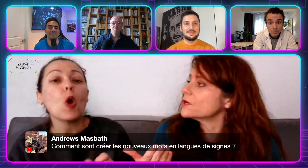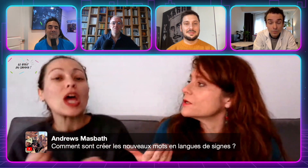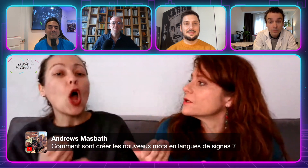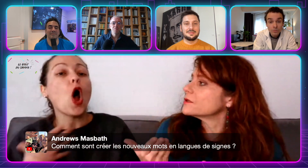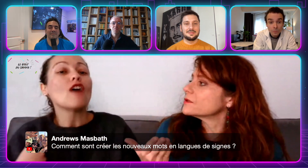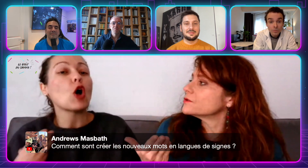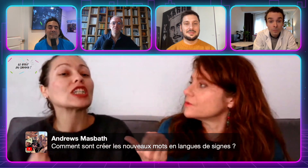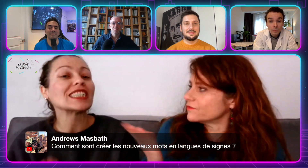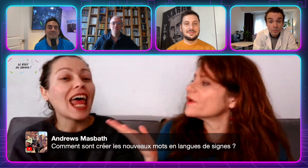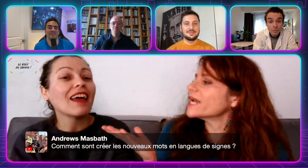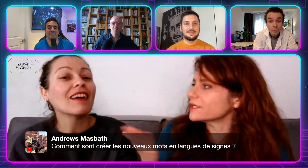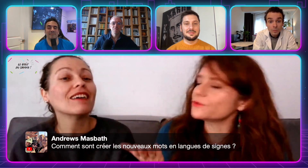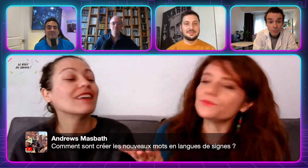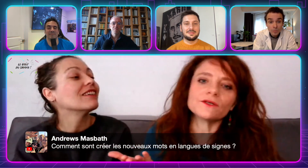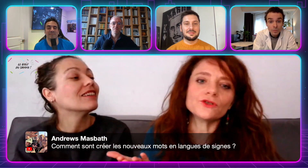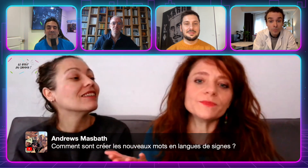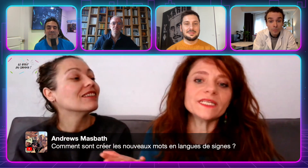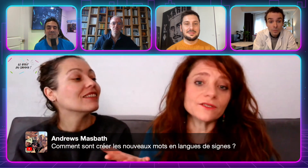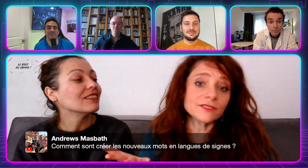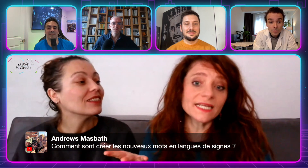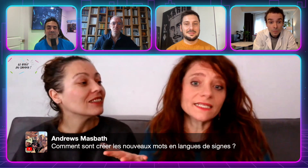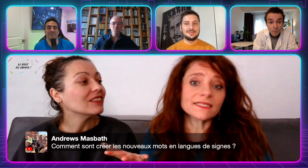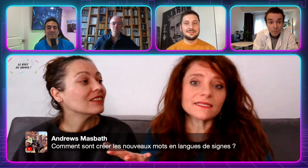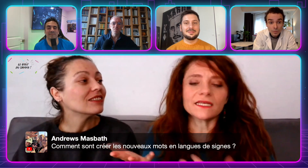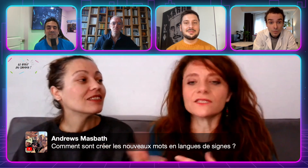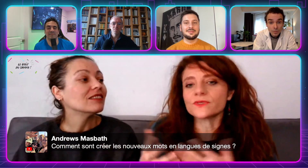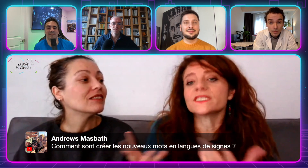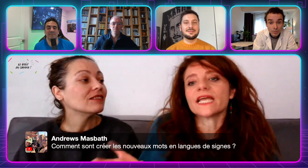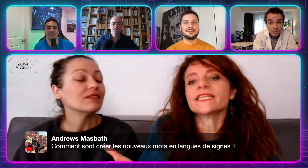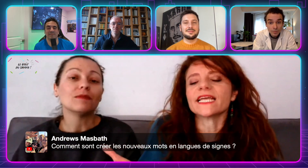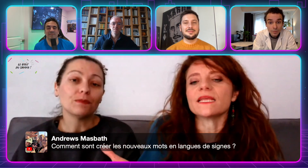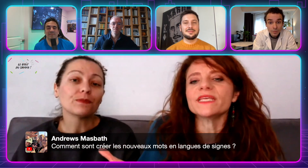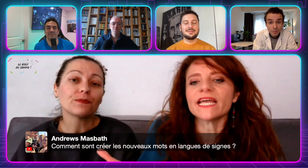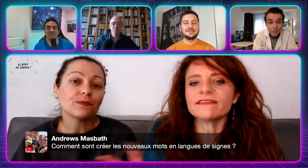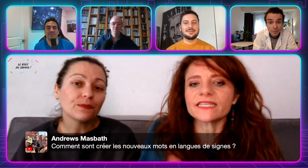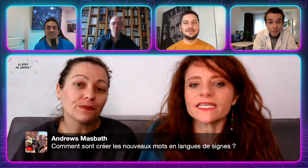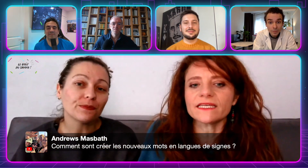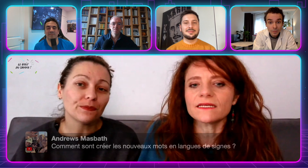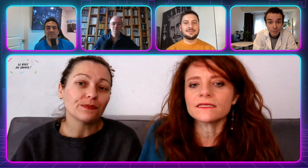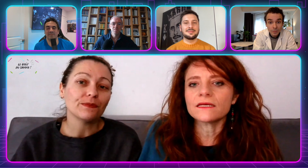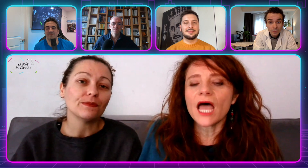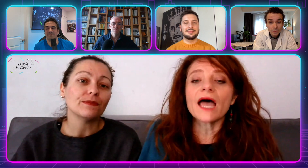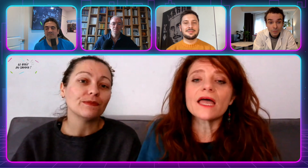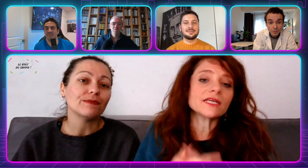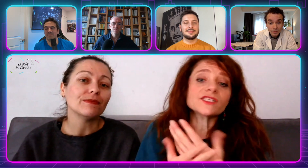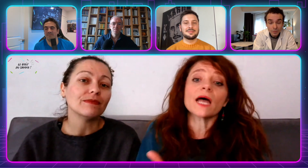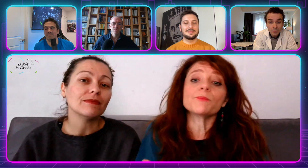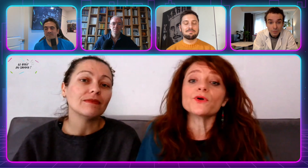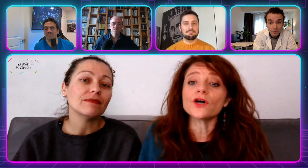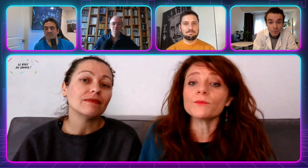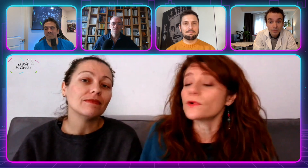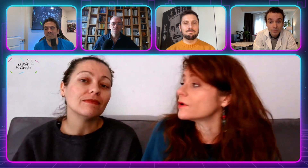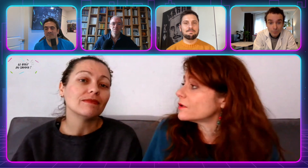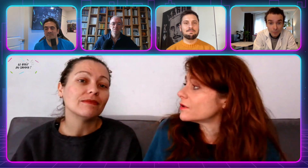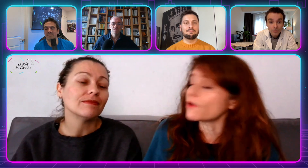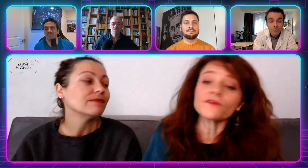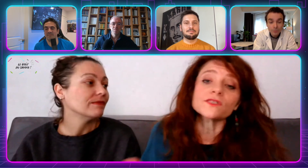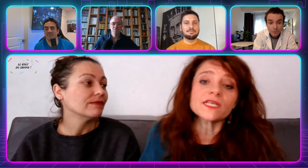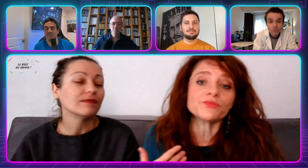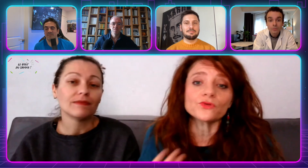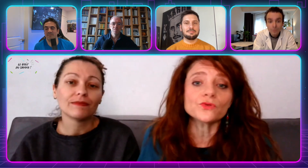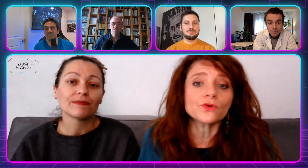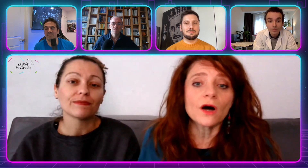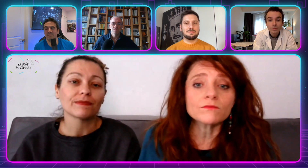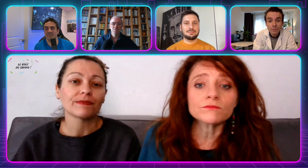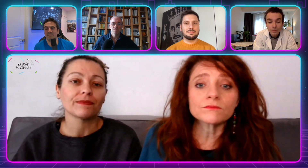maintenant, voilà, depuis 2005. Et donc, il y a une académie qui a été créée. Et c'est un peu comme